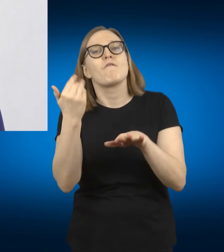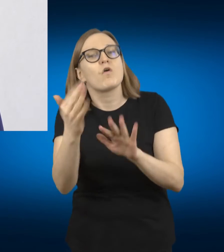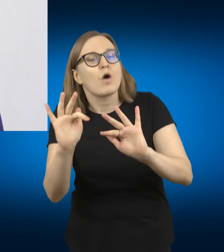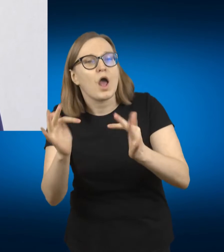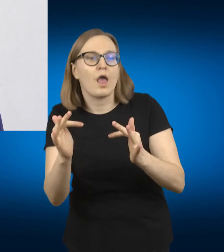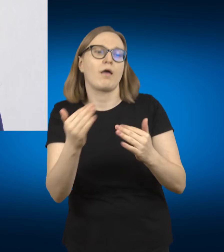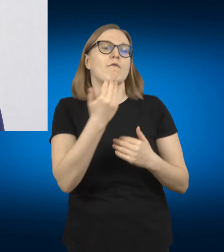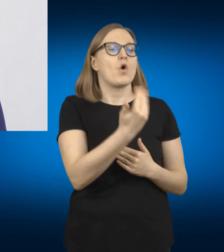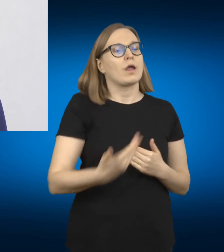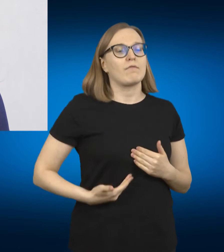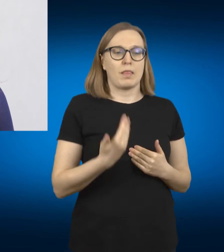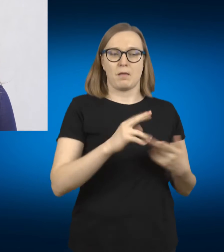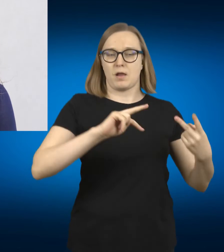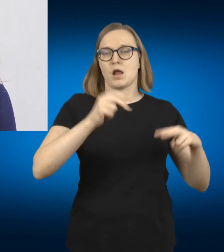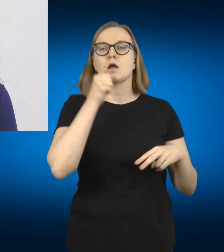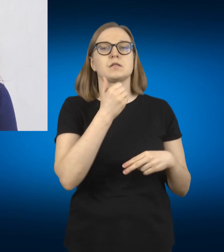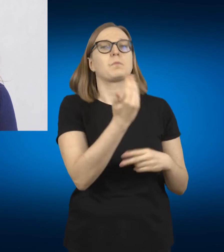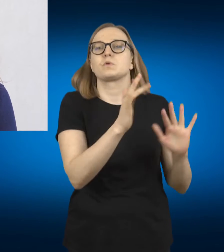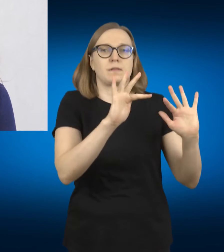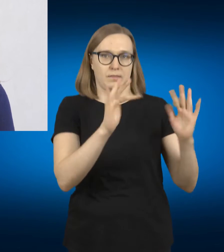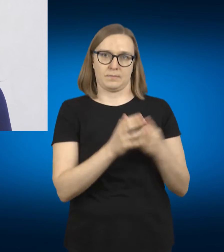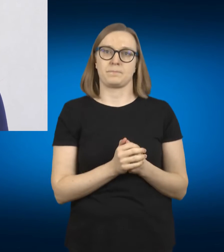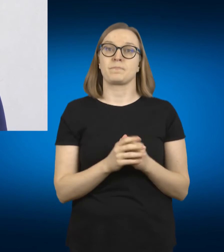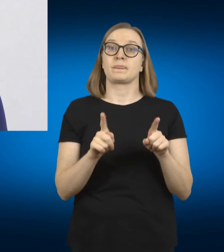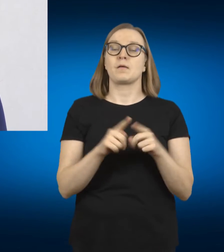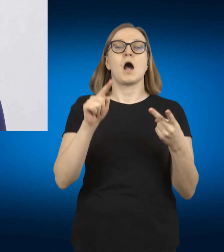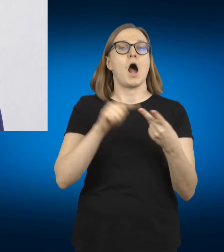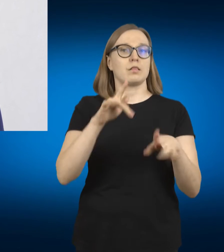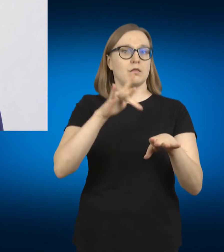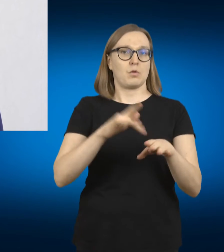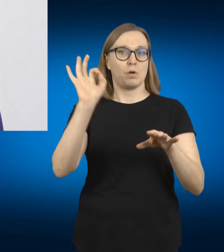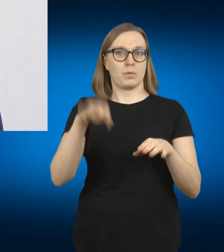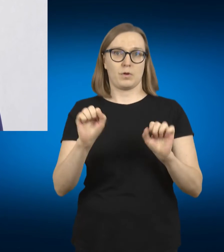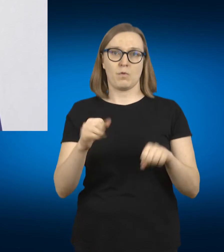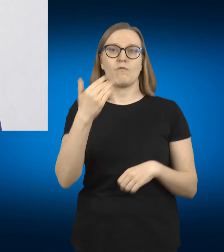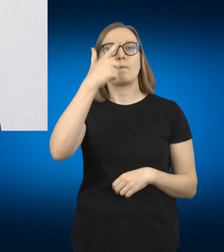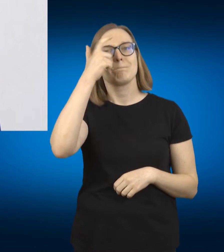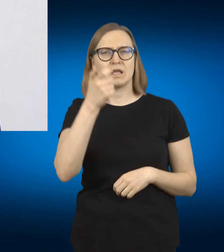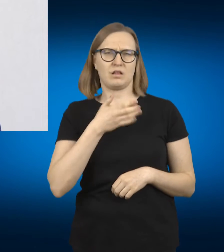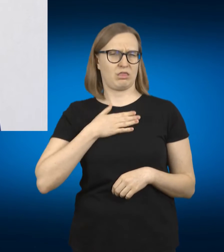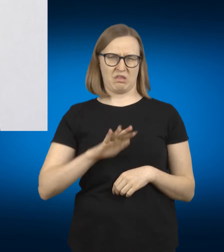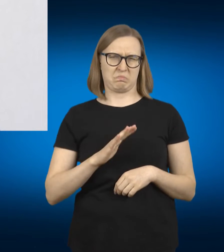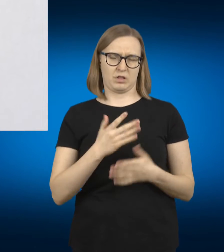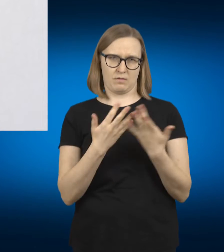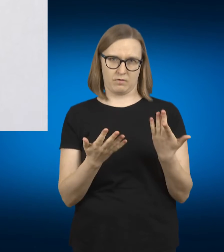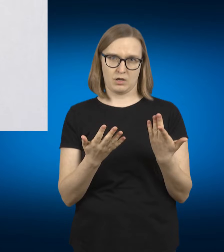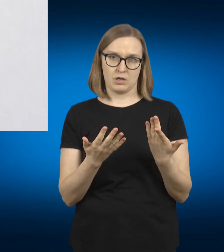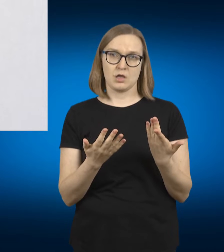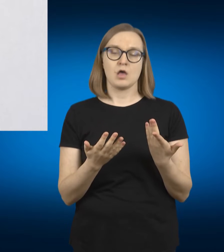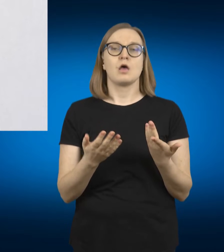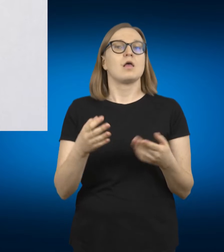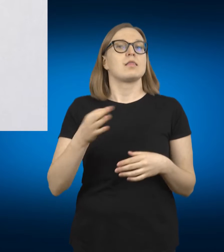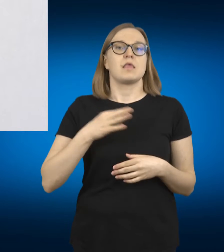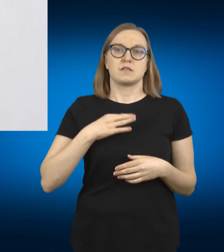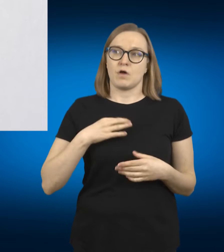dabar jų gyvenimas kasdieninis. Kita reakcija visiems gali būti būdinga, tai pyktis ir nepasitenkinimas. Nepaisant to, kaip stipriai